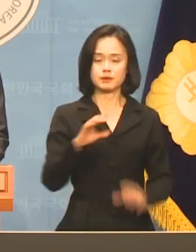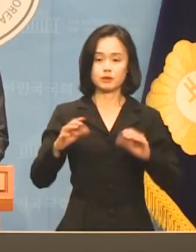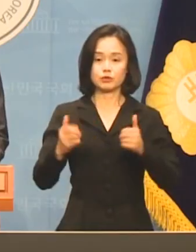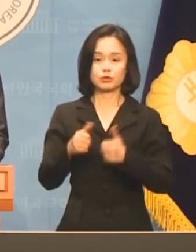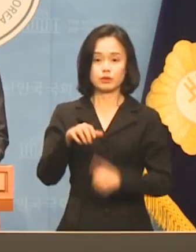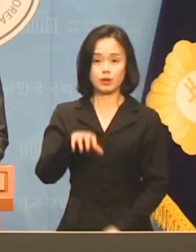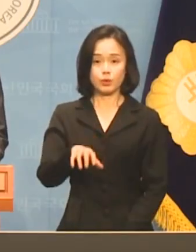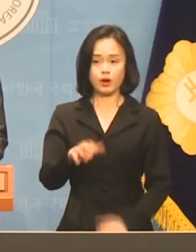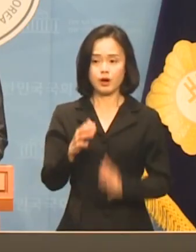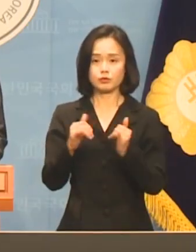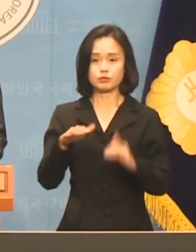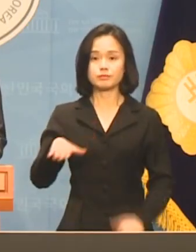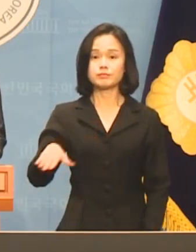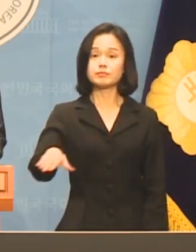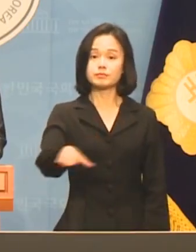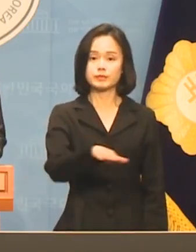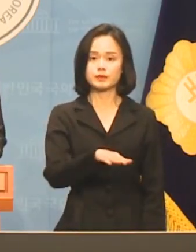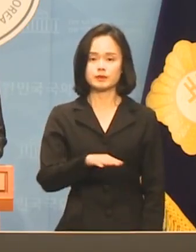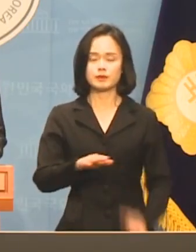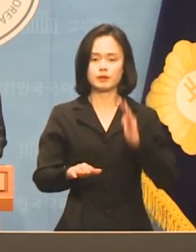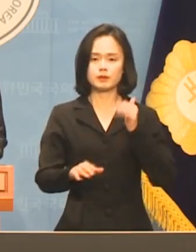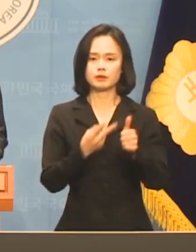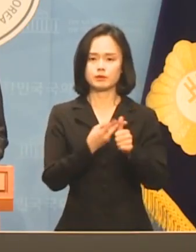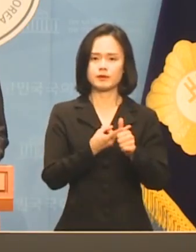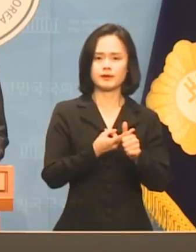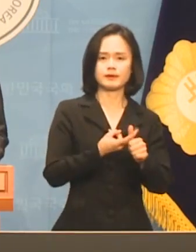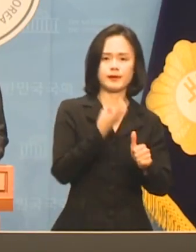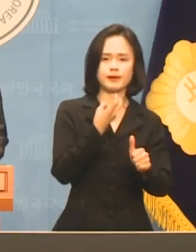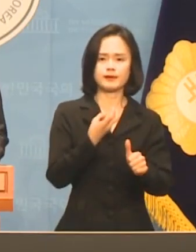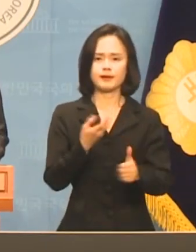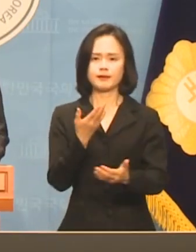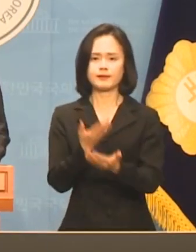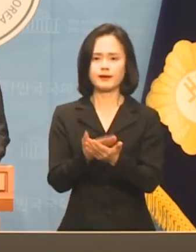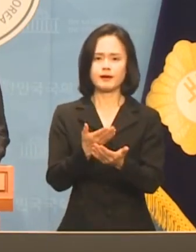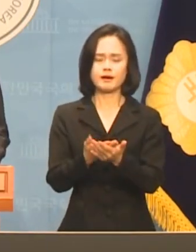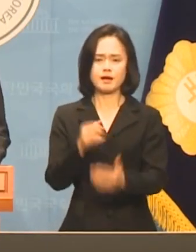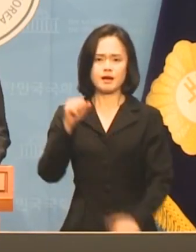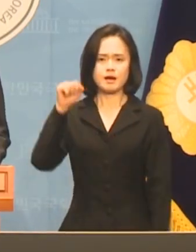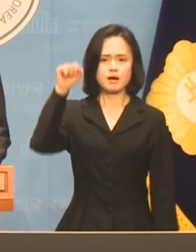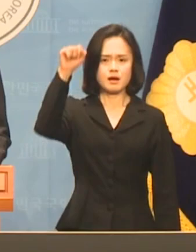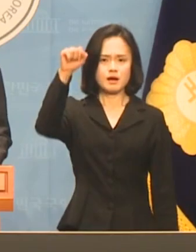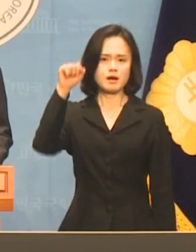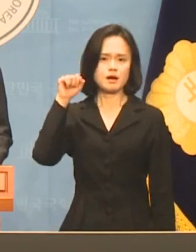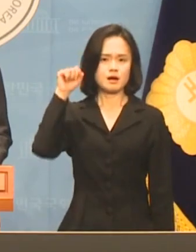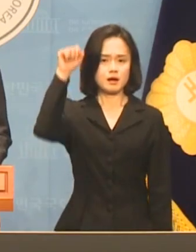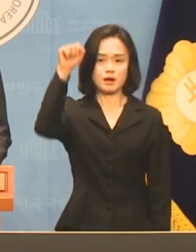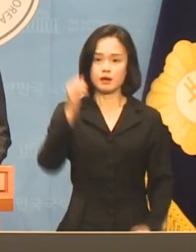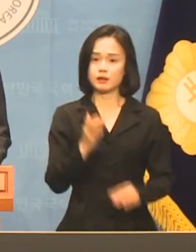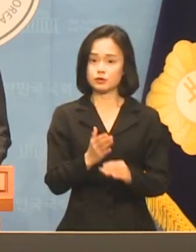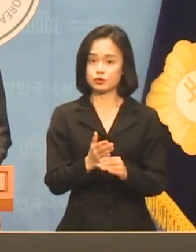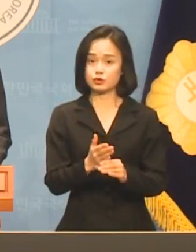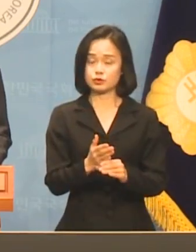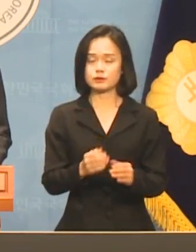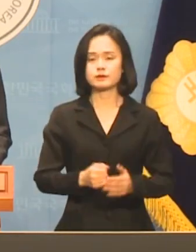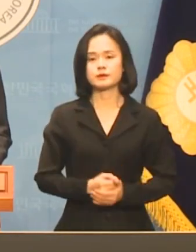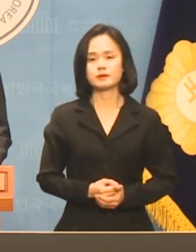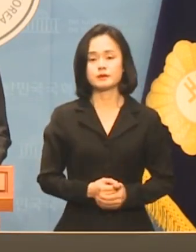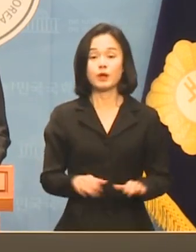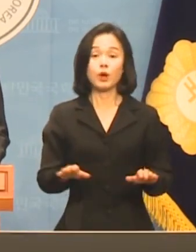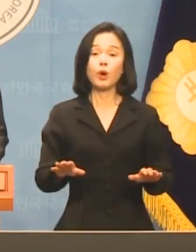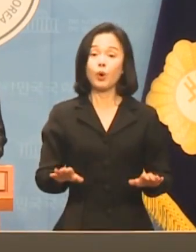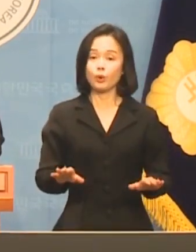국민들이 전국적으로 대통령 탄핵을 추진하고 있는 상황입니다만은 오늘은 한국에서 26년